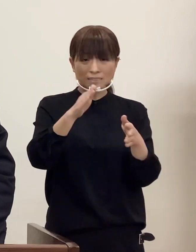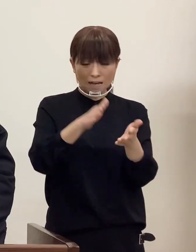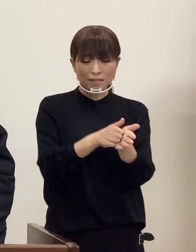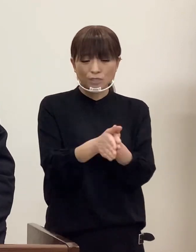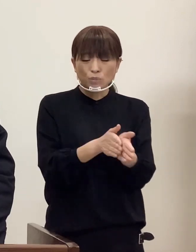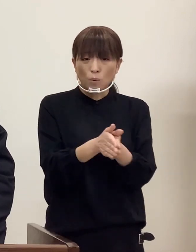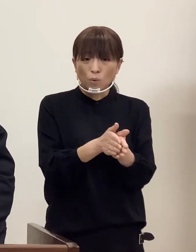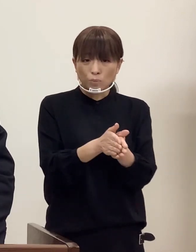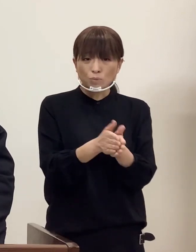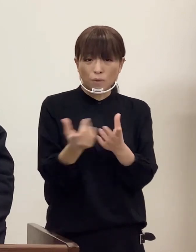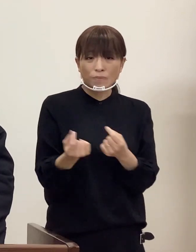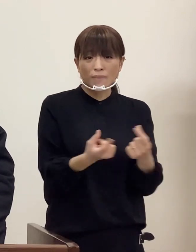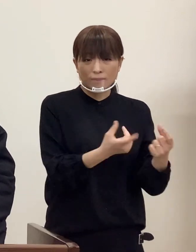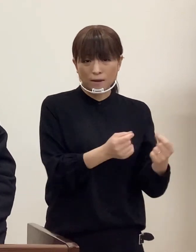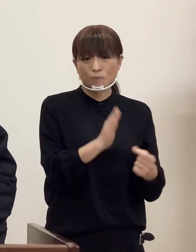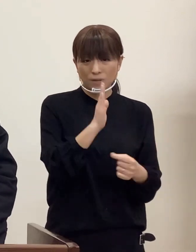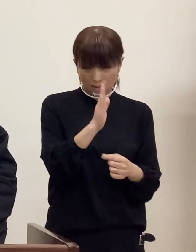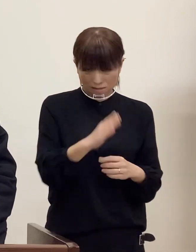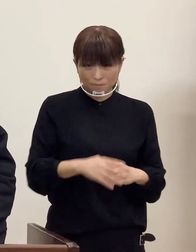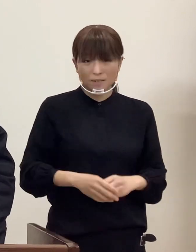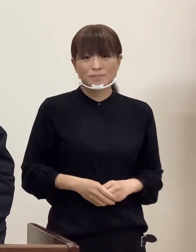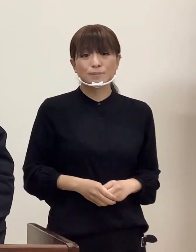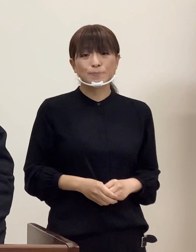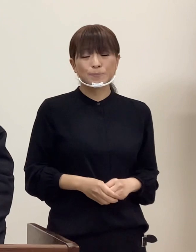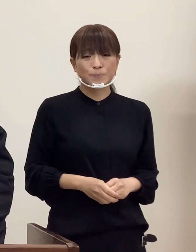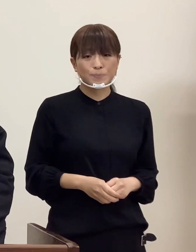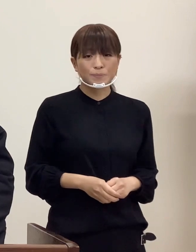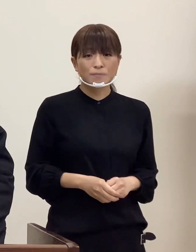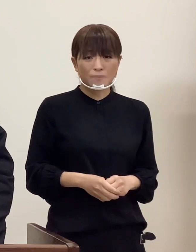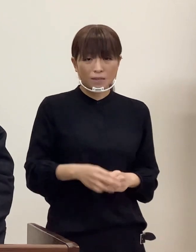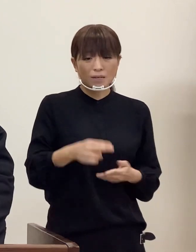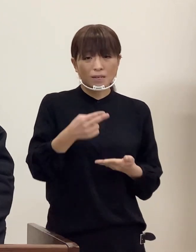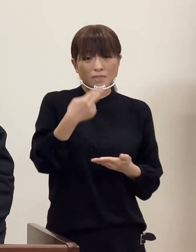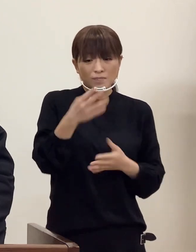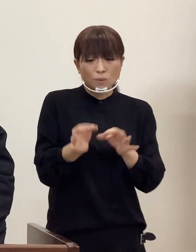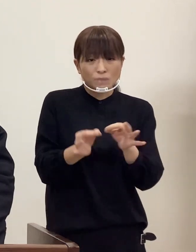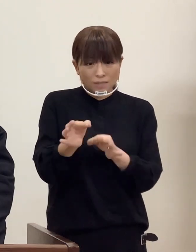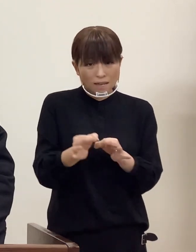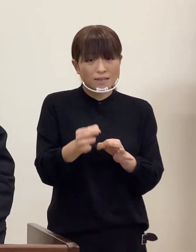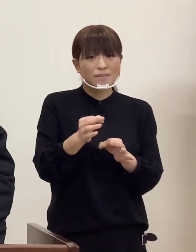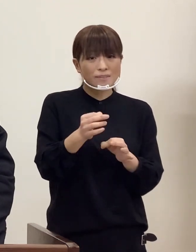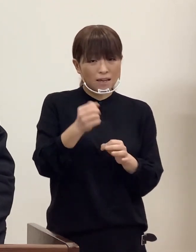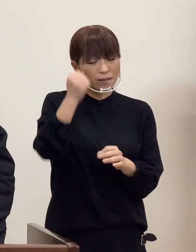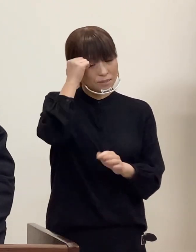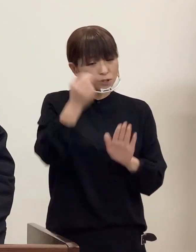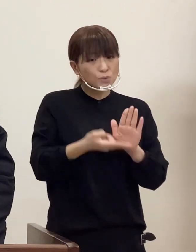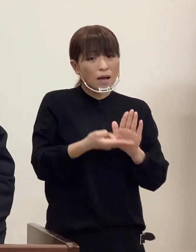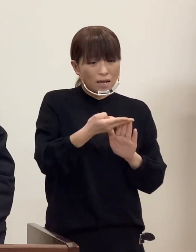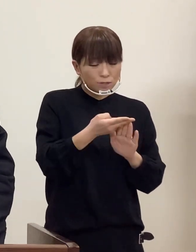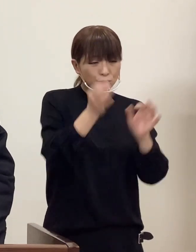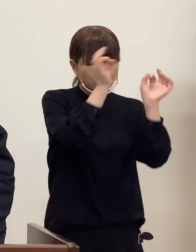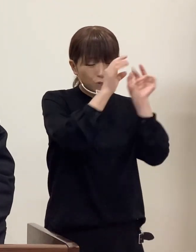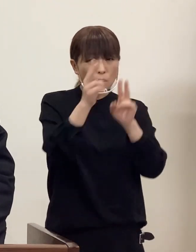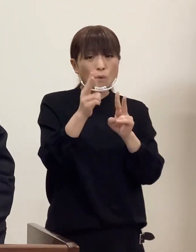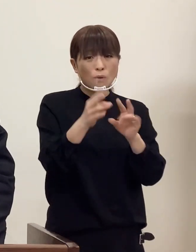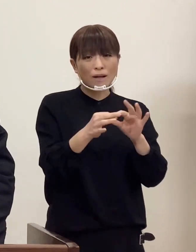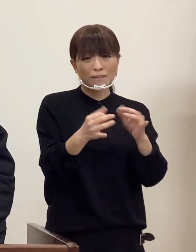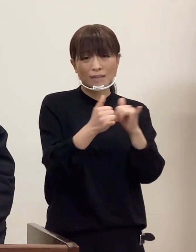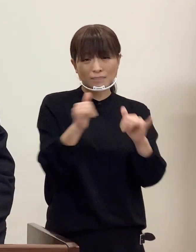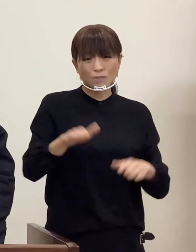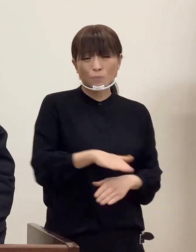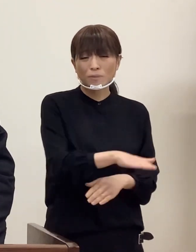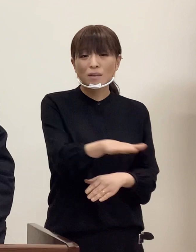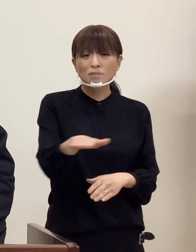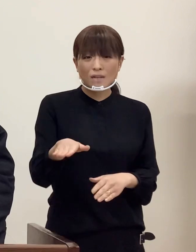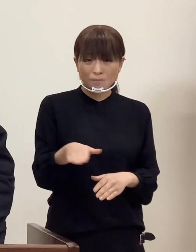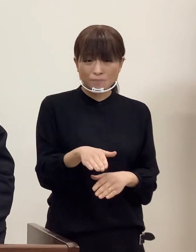底も重ねてお願いいたします。飲食店や宿泊、旅行業者等の皆様をはじめ、事業者の皆様